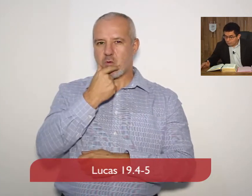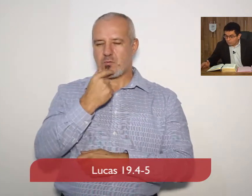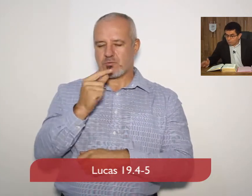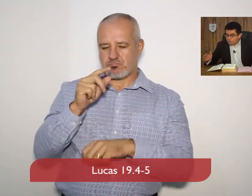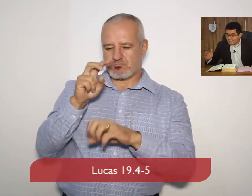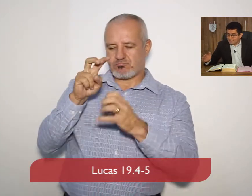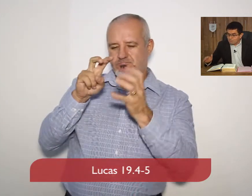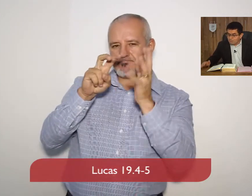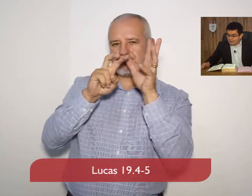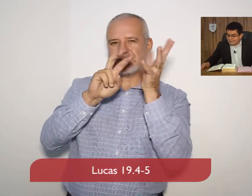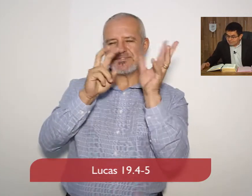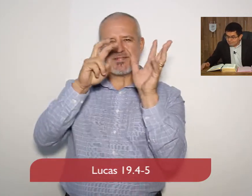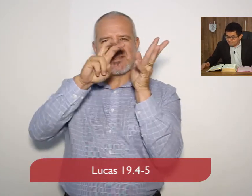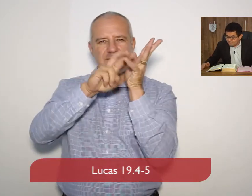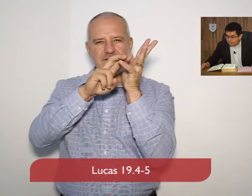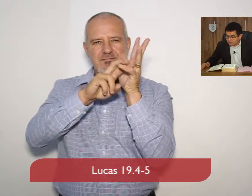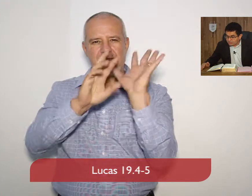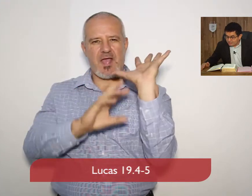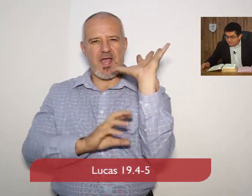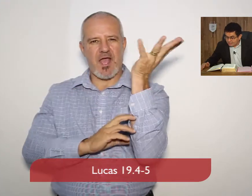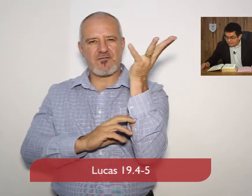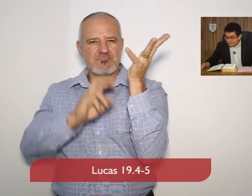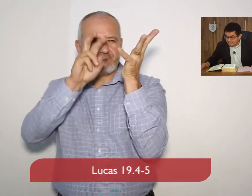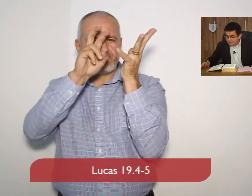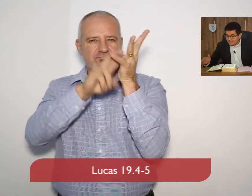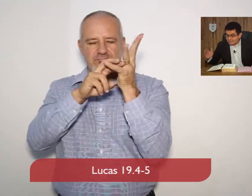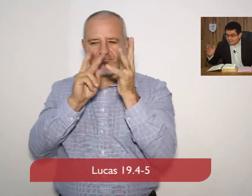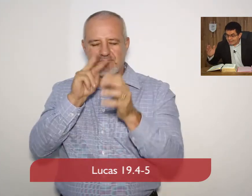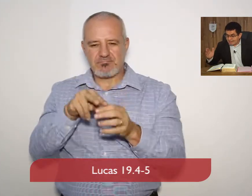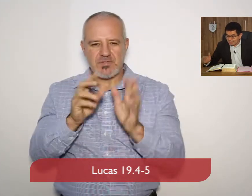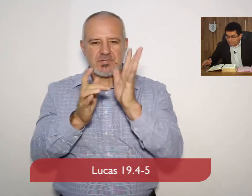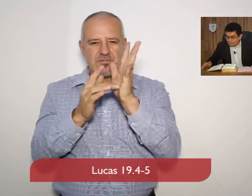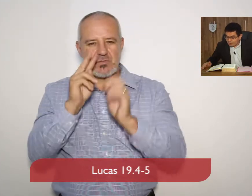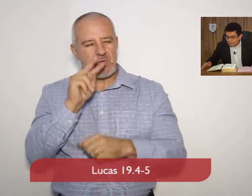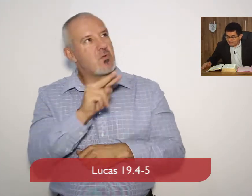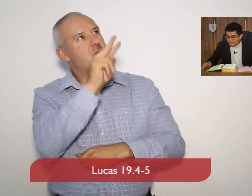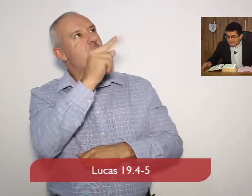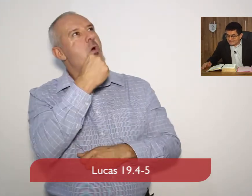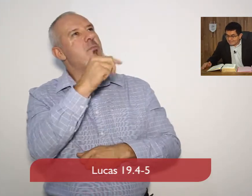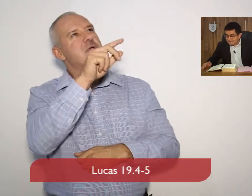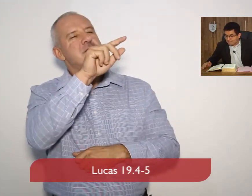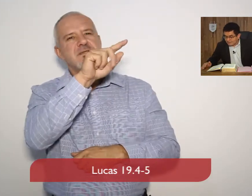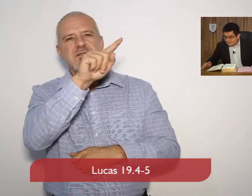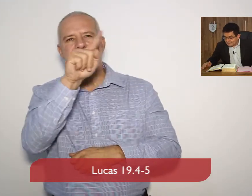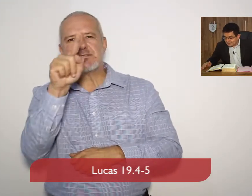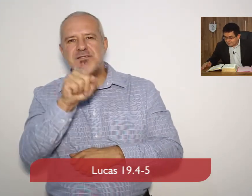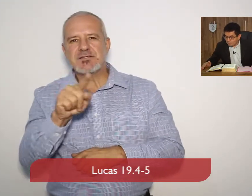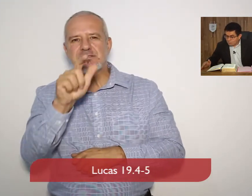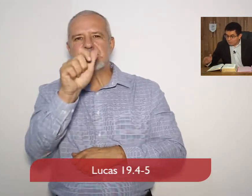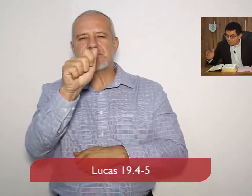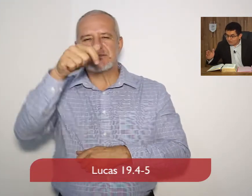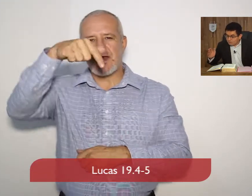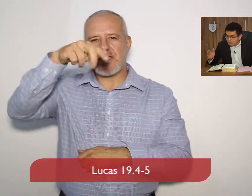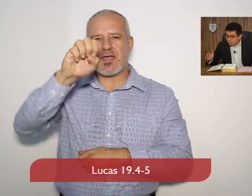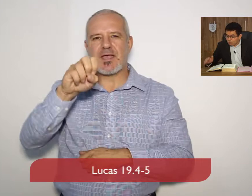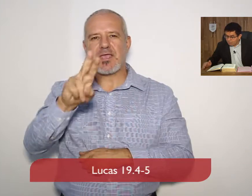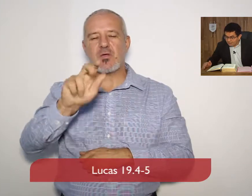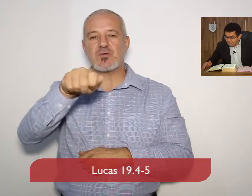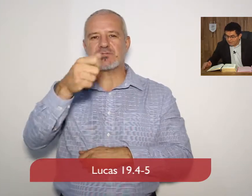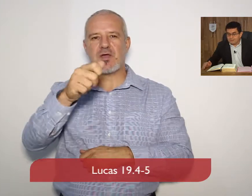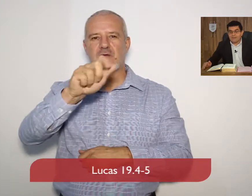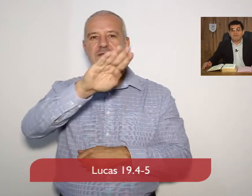lugar, olhando para cima, disse-lhe: Zaqueu, desce depressa, pois